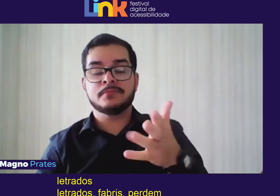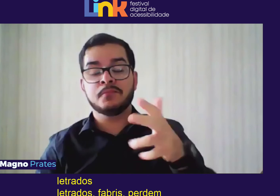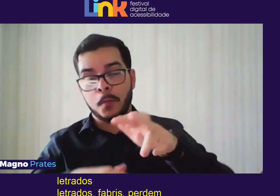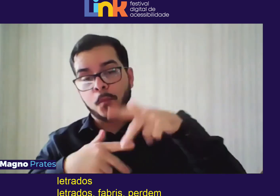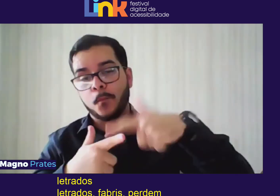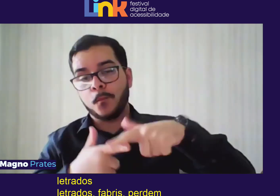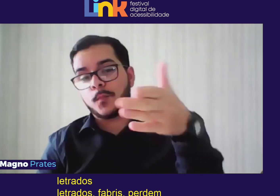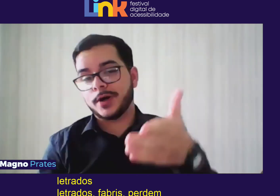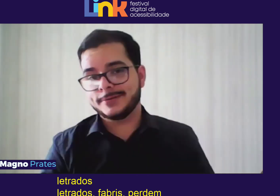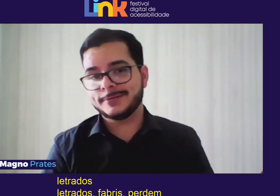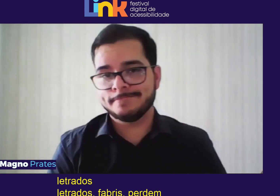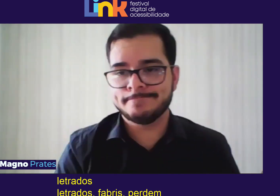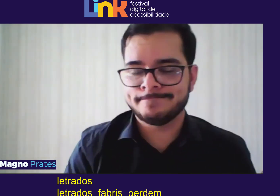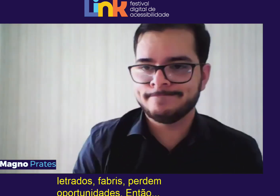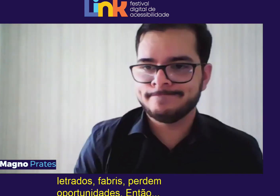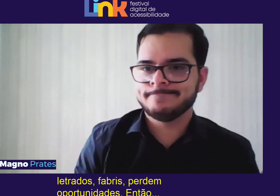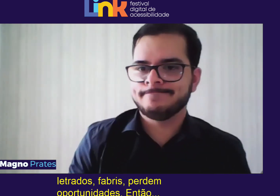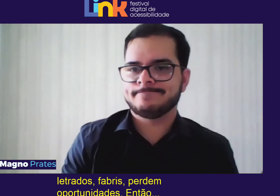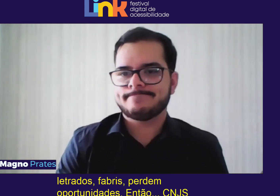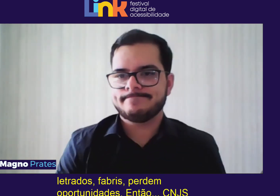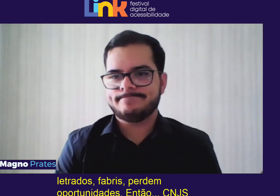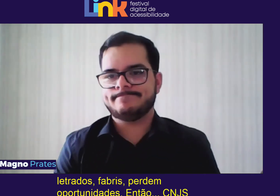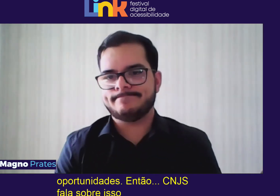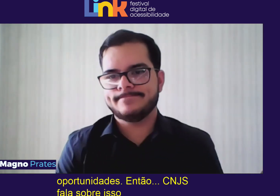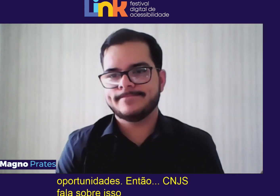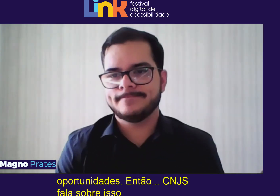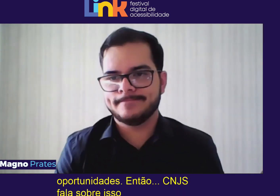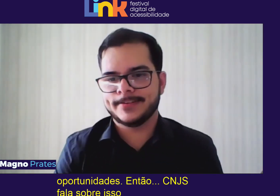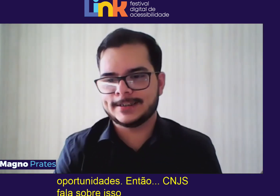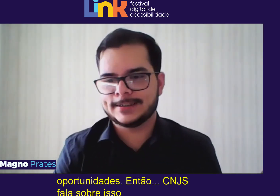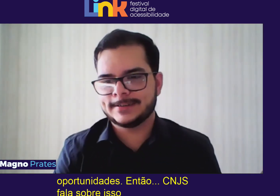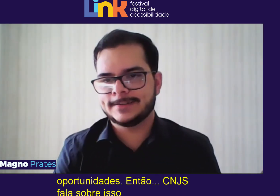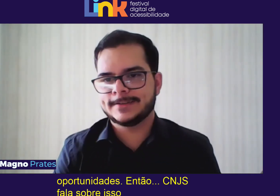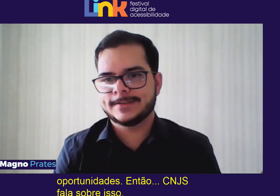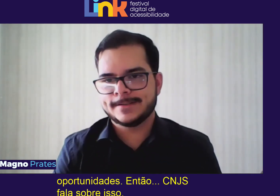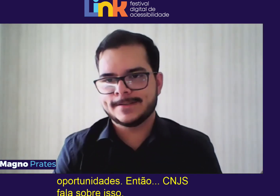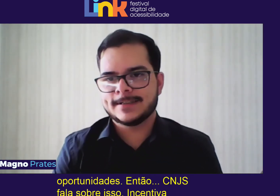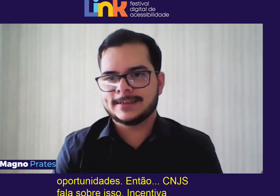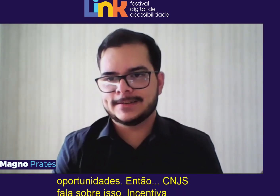fala sobre isso. A gente incentiva os surdos justamente para que eles não passem por esse processo de exclusão.